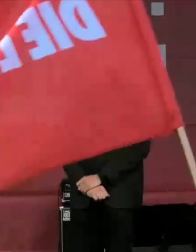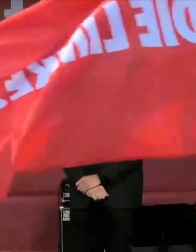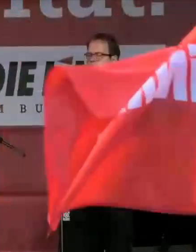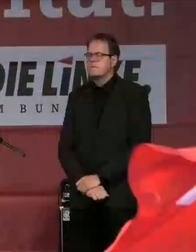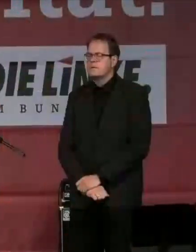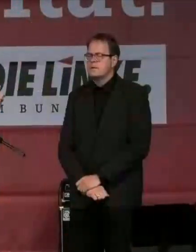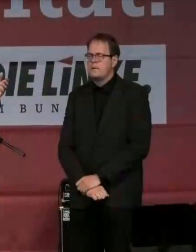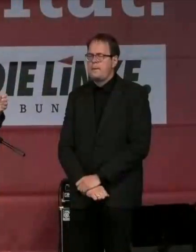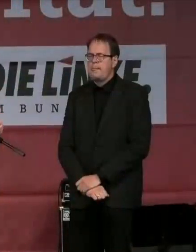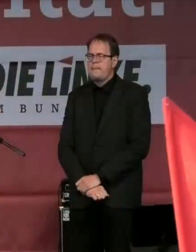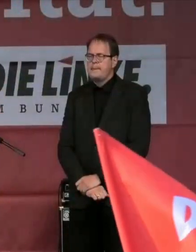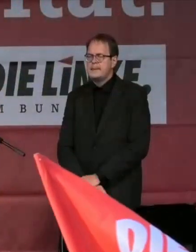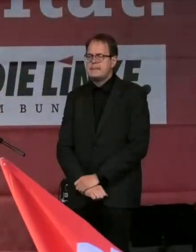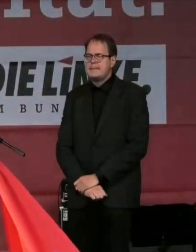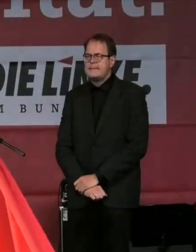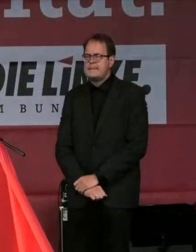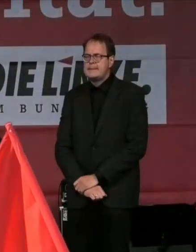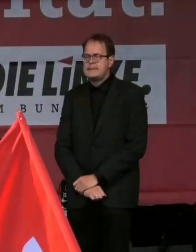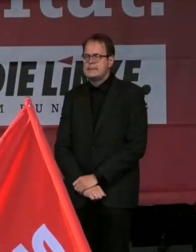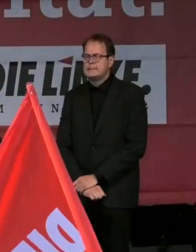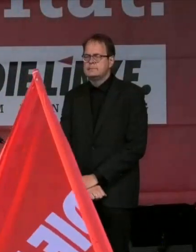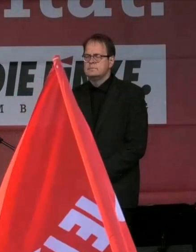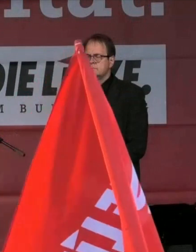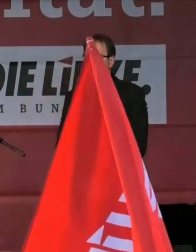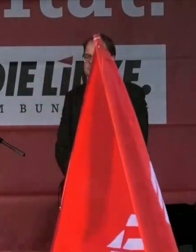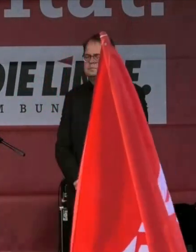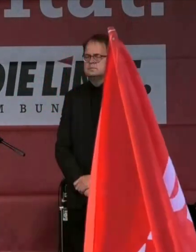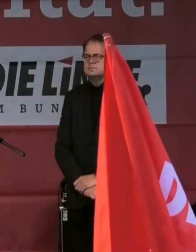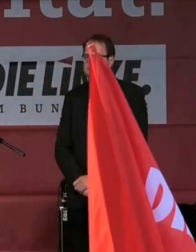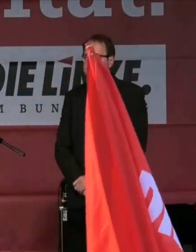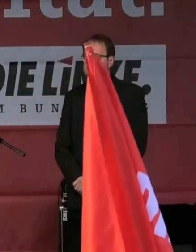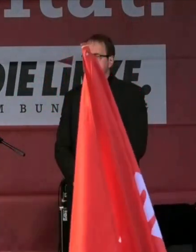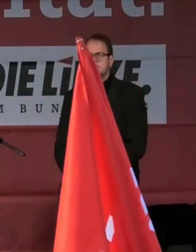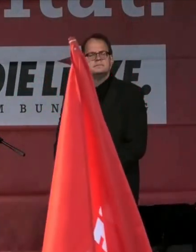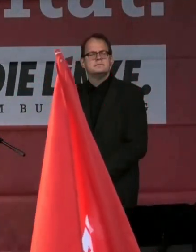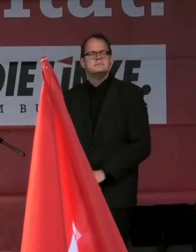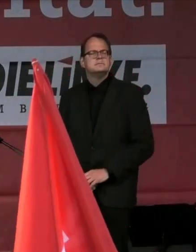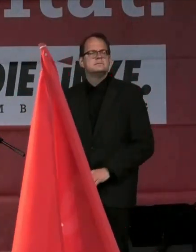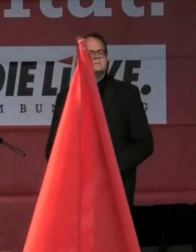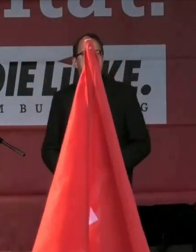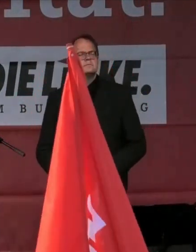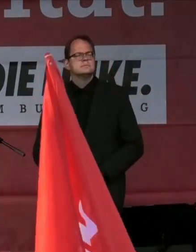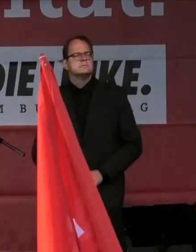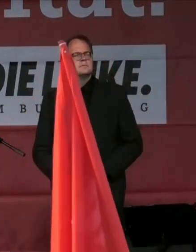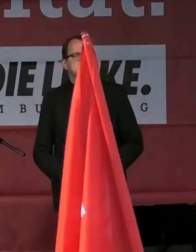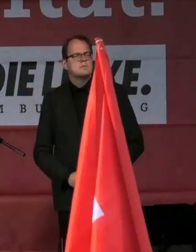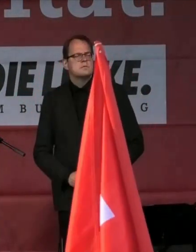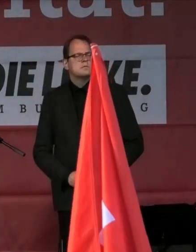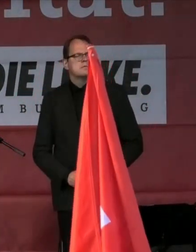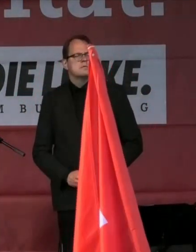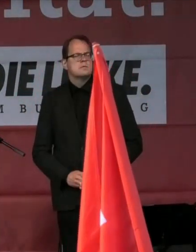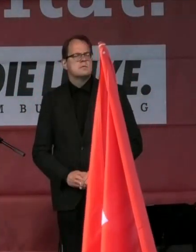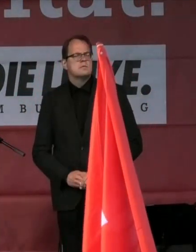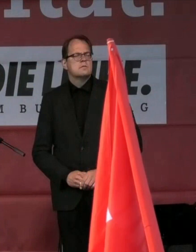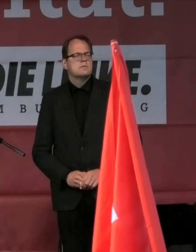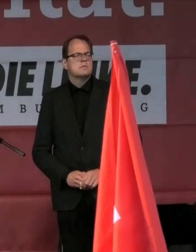wir brauchen auch in deutschland keine atomaren waffen noch nie hat das zu unserer sicherheit beigetragen und was ich